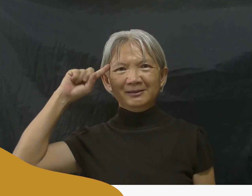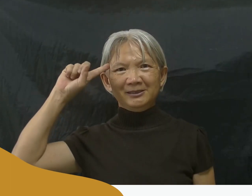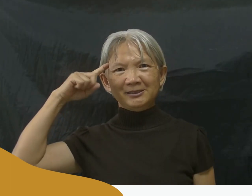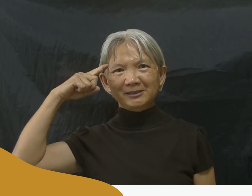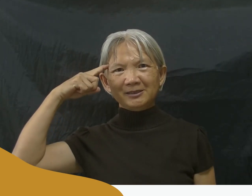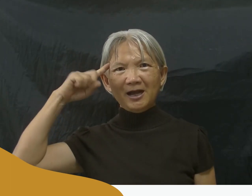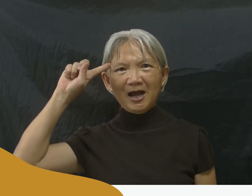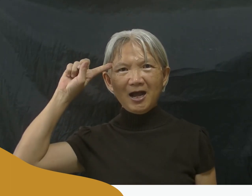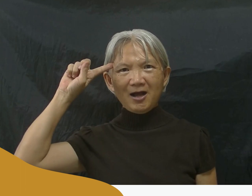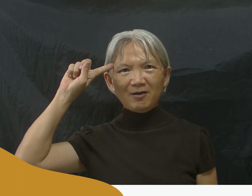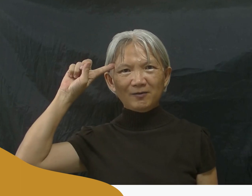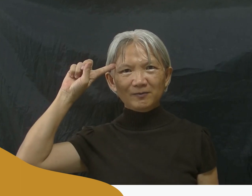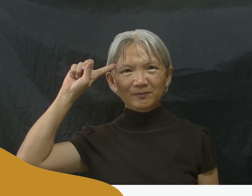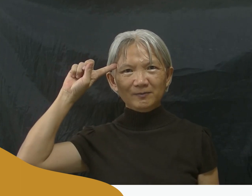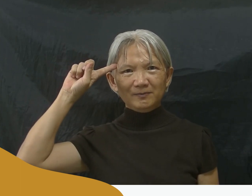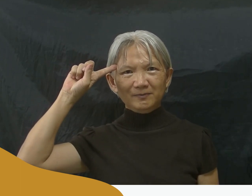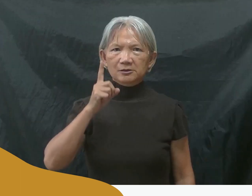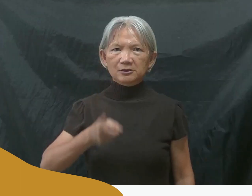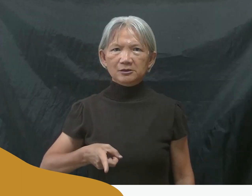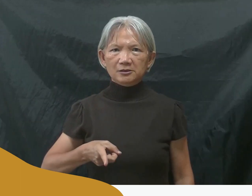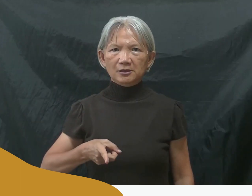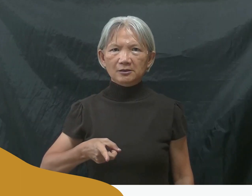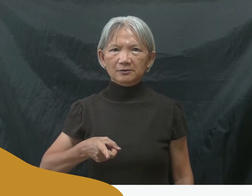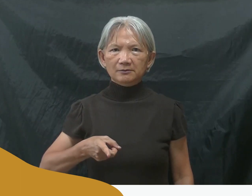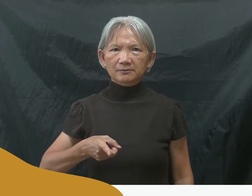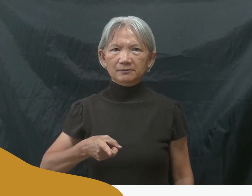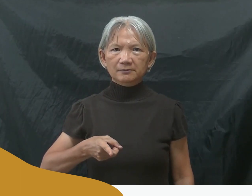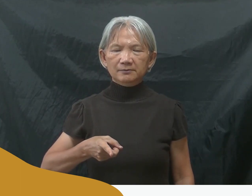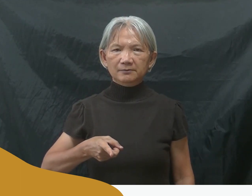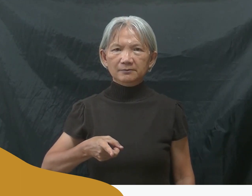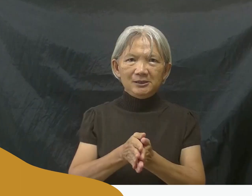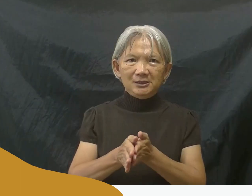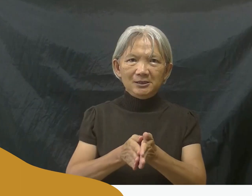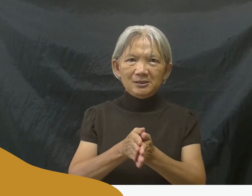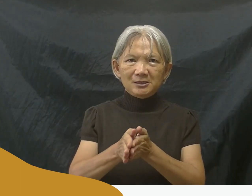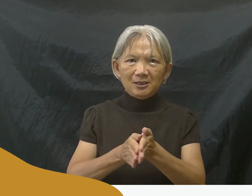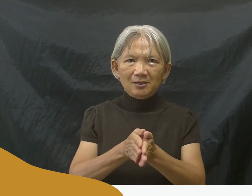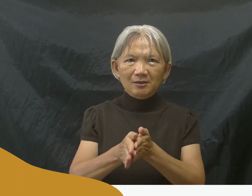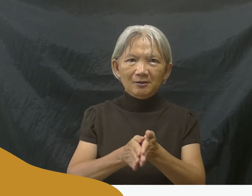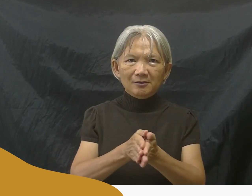思考，是的，洗手，